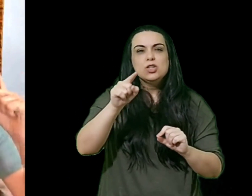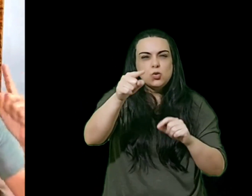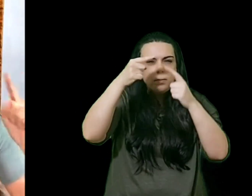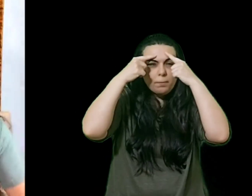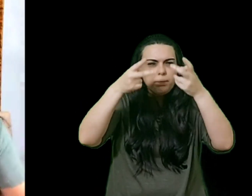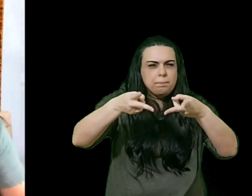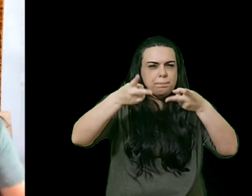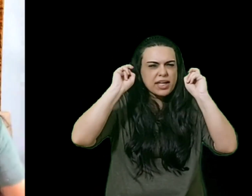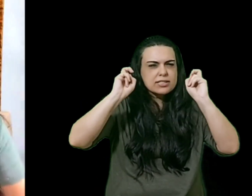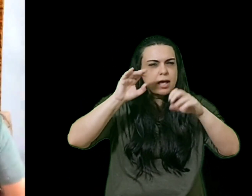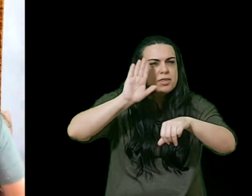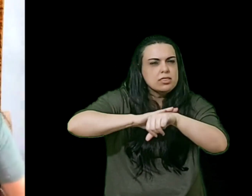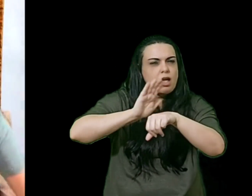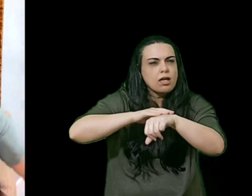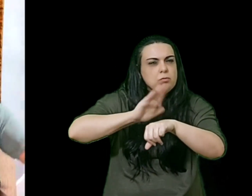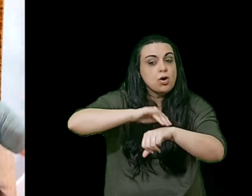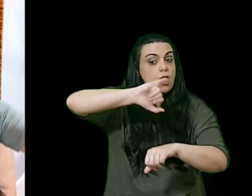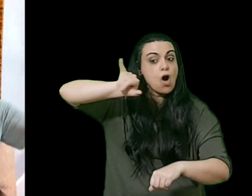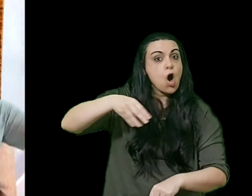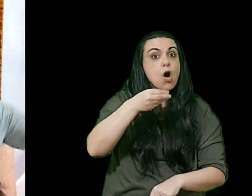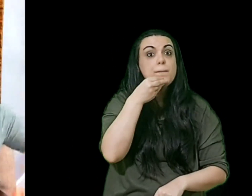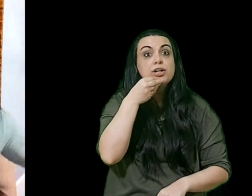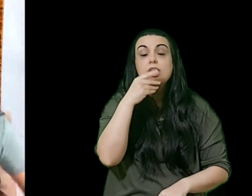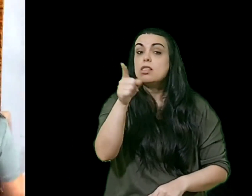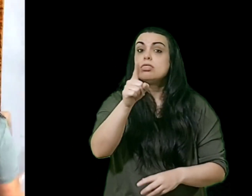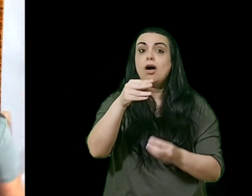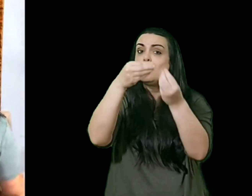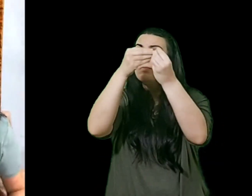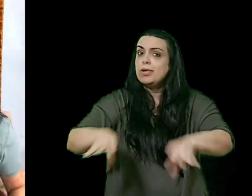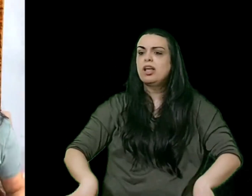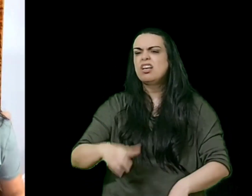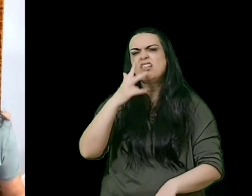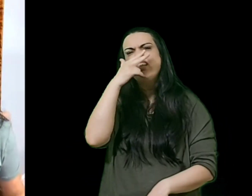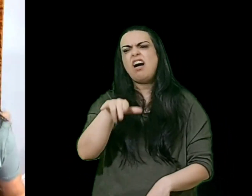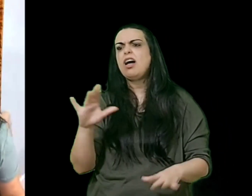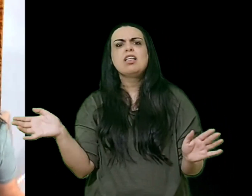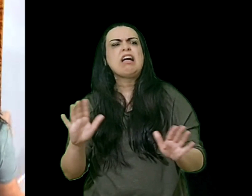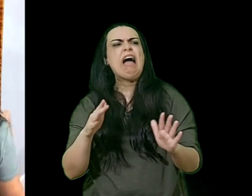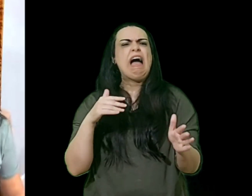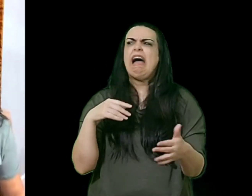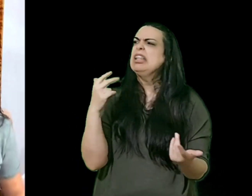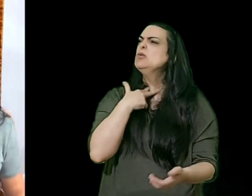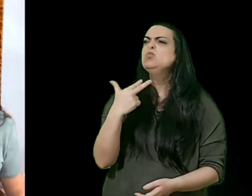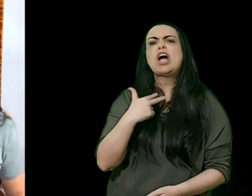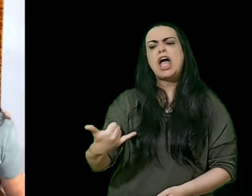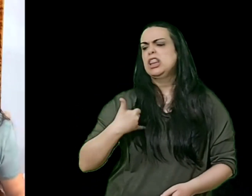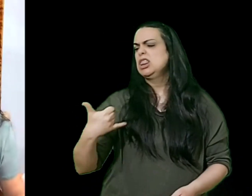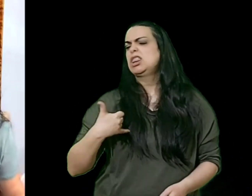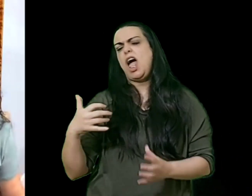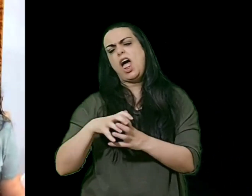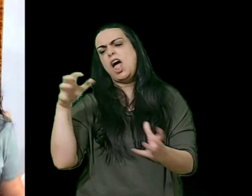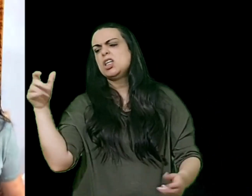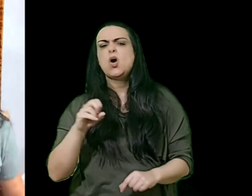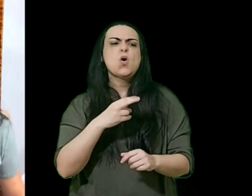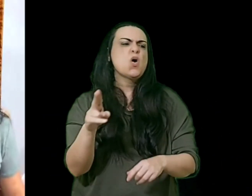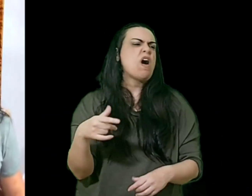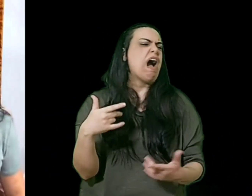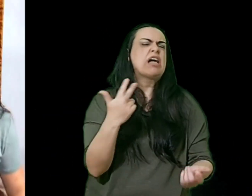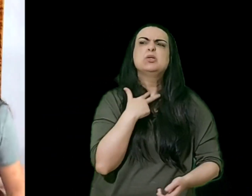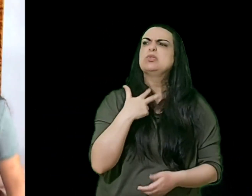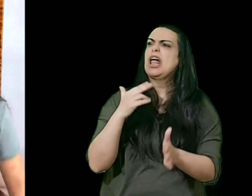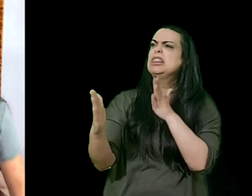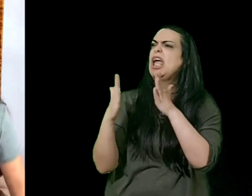tempo da oportunidade não é limitado pela circunstância, não é limitado pela idade, não é limitado pelo